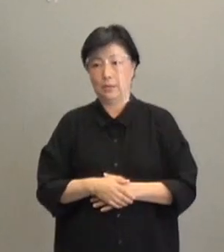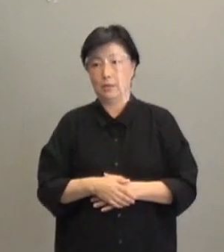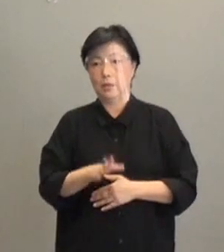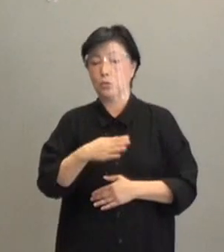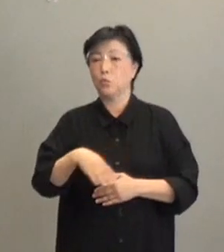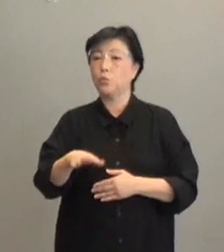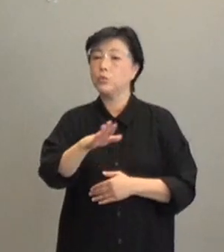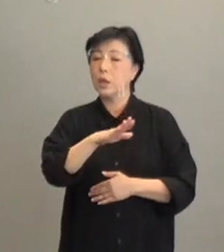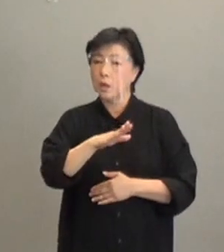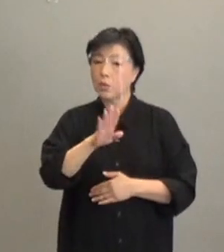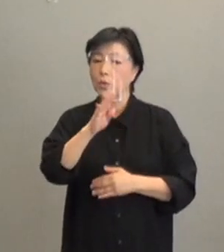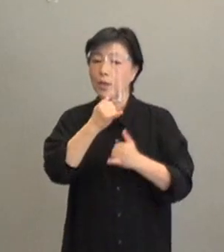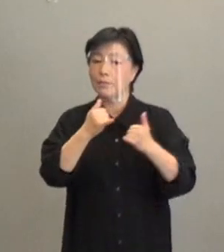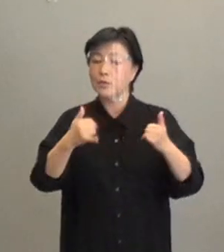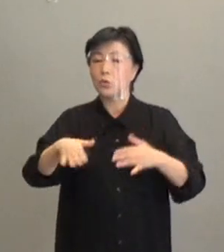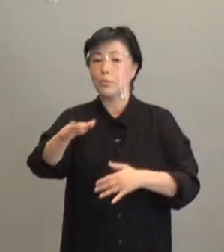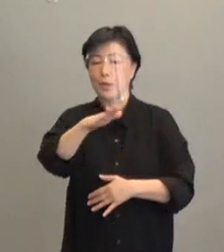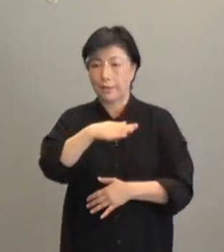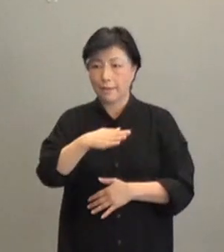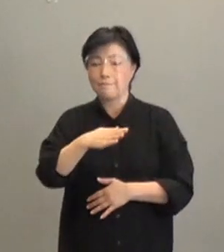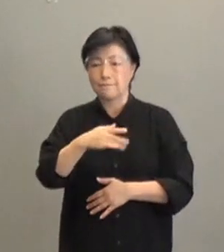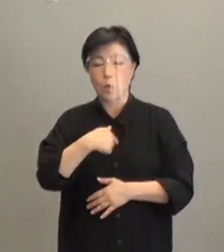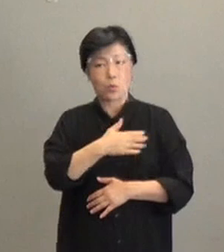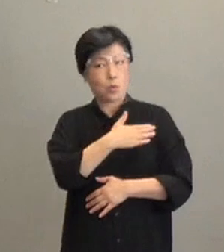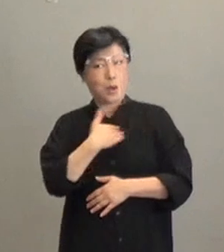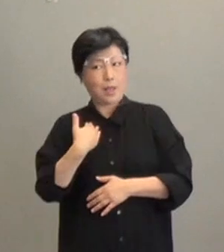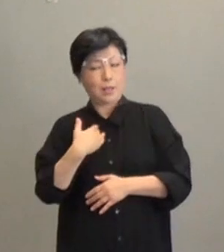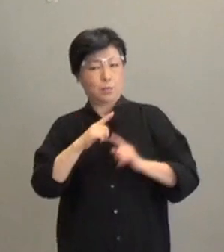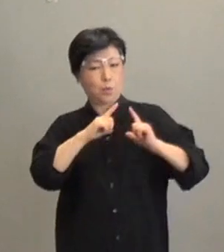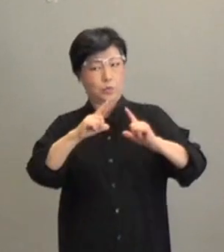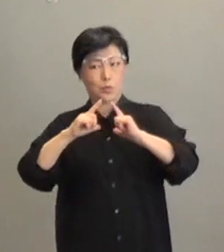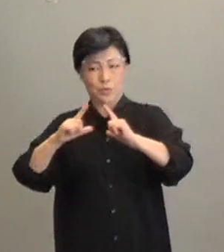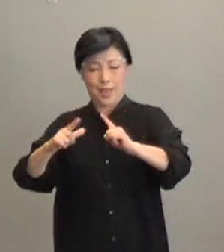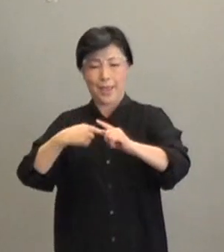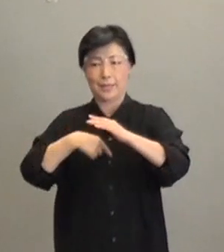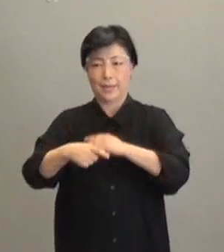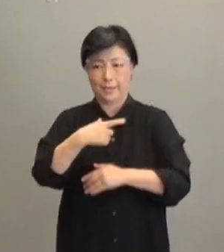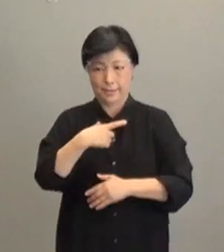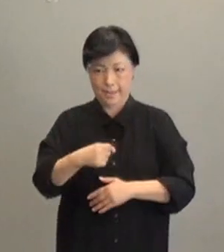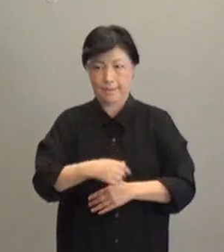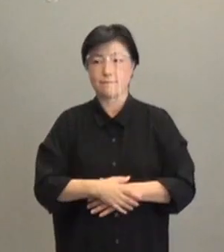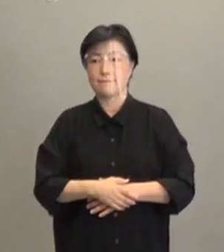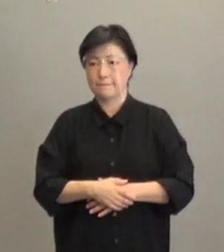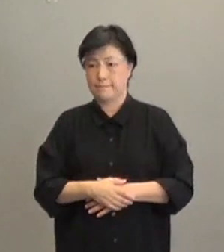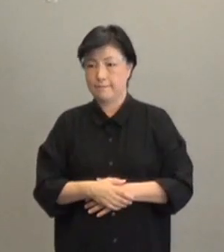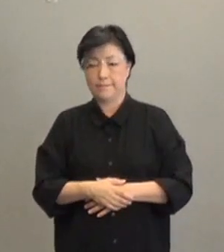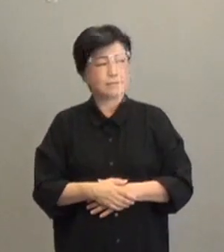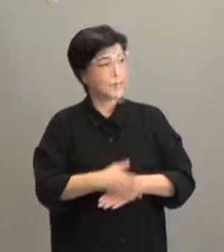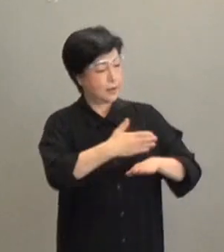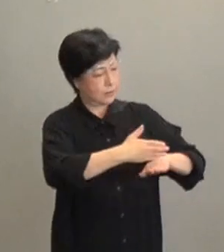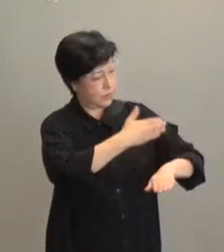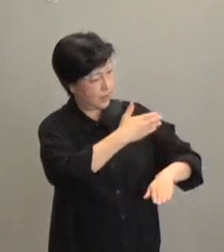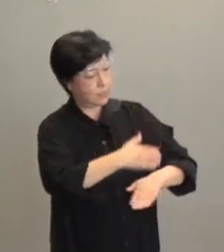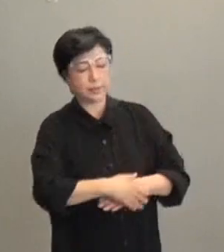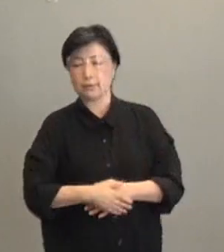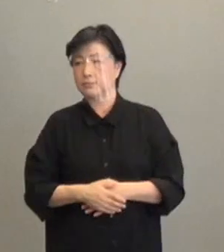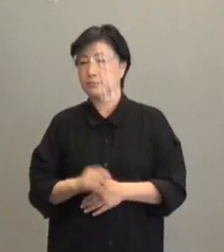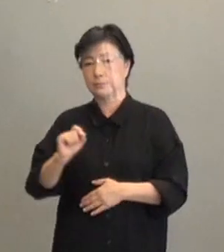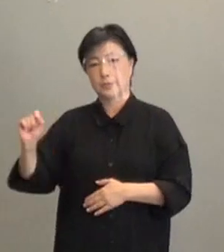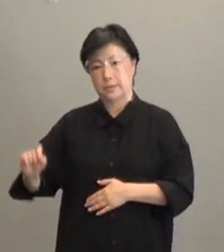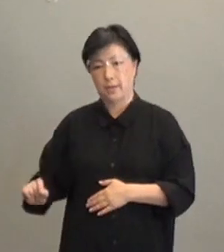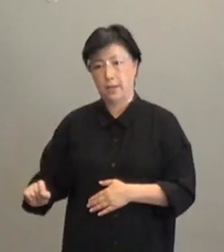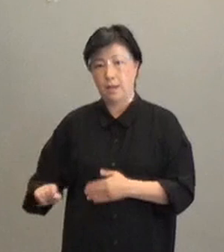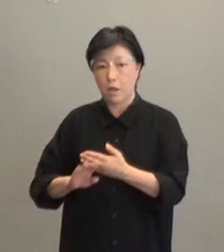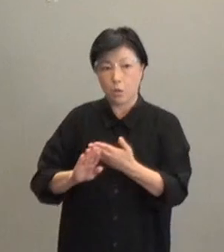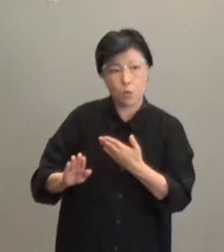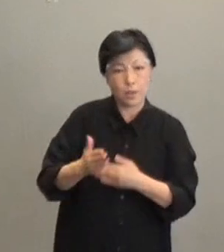点を県民の皆様方にはしっかりと我々もお伝えをしていきたいというふうに思います。 ありがとうございます。